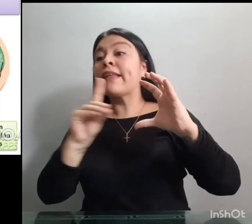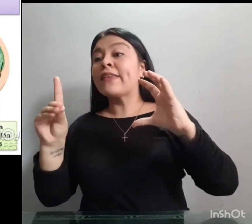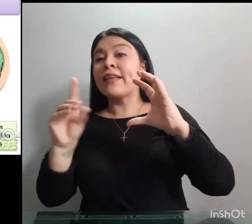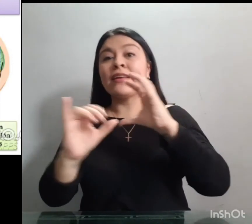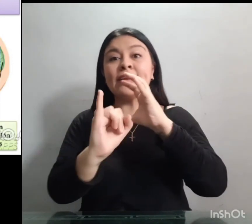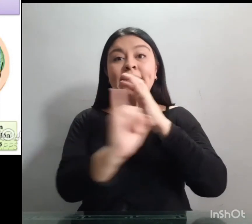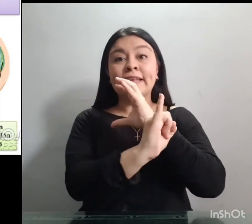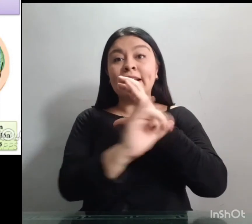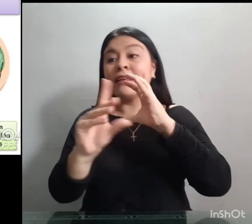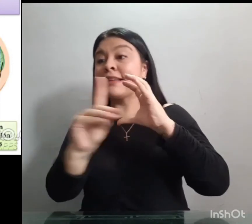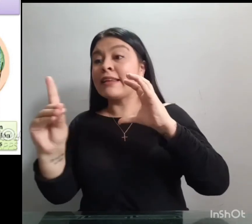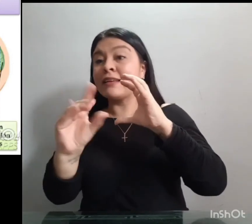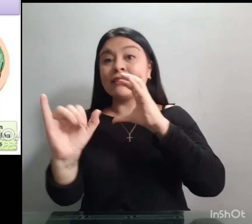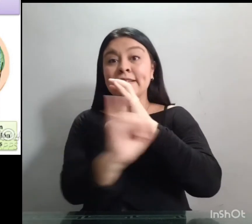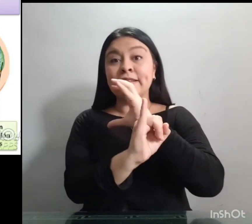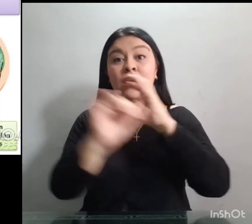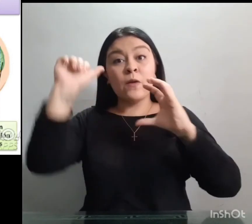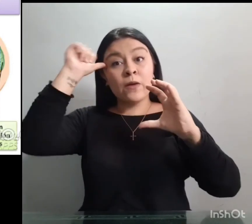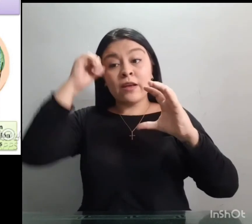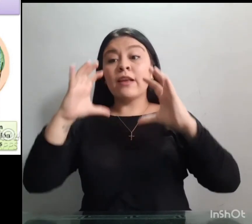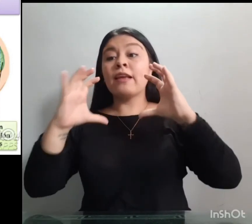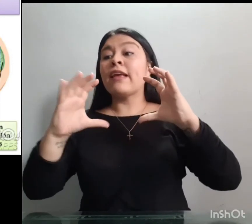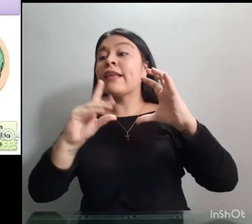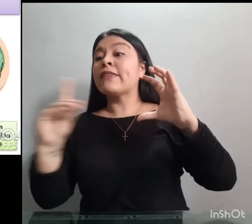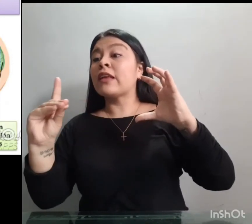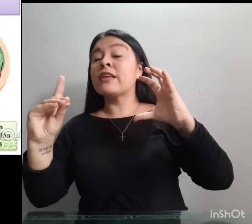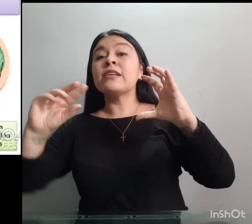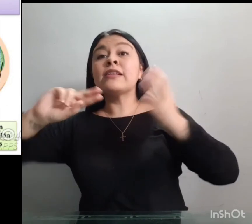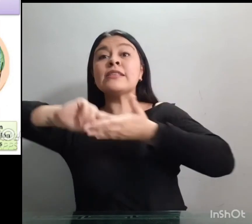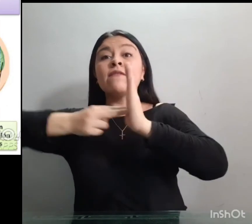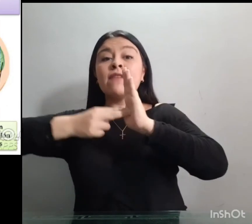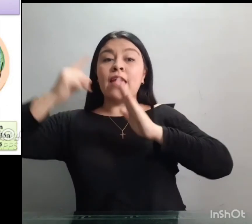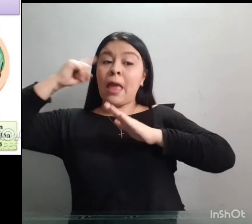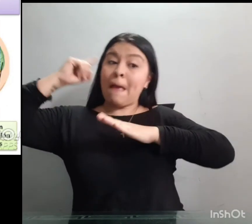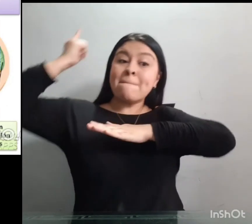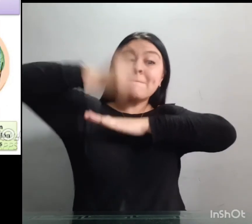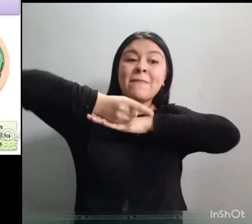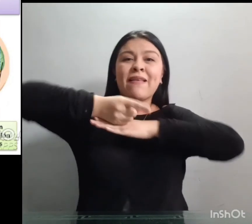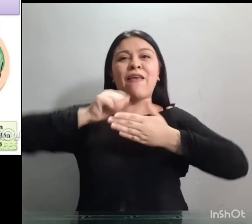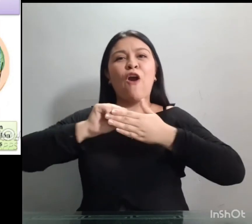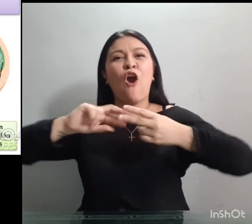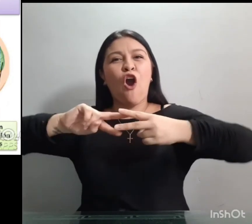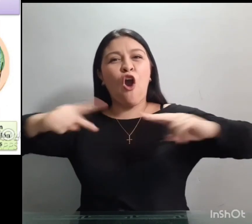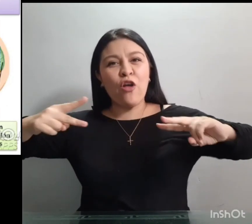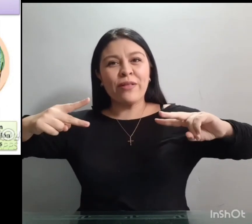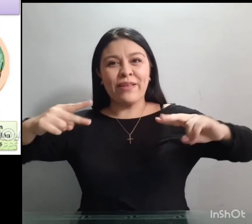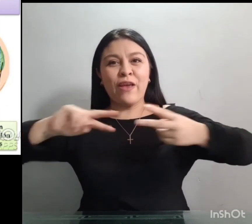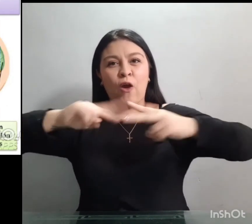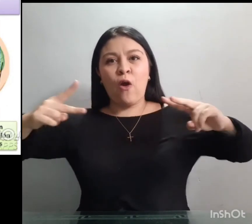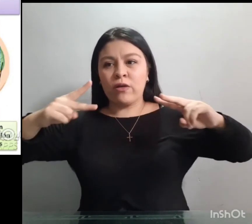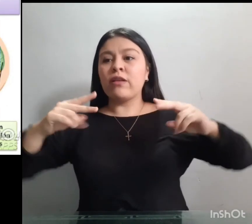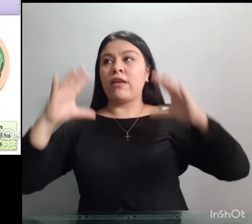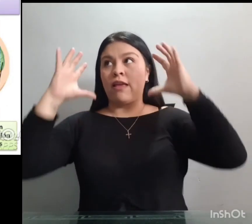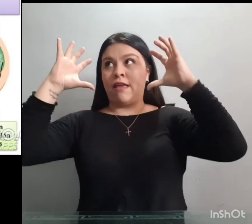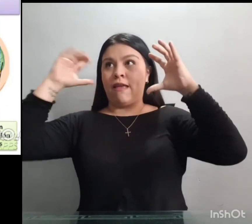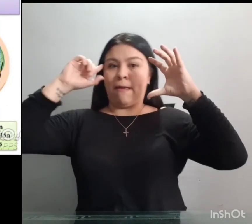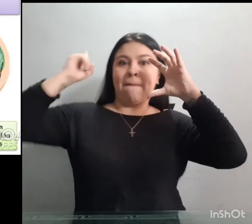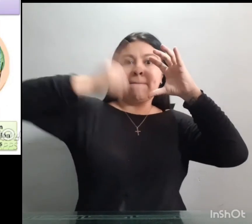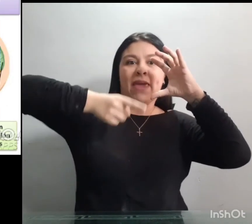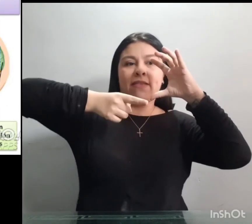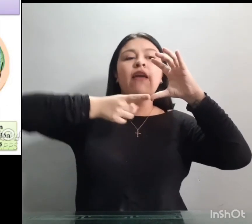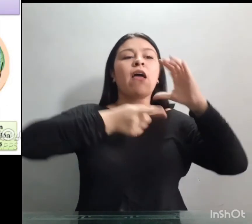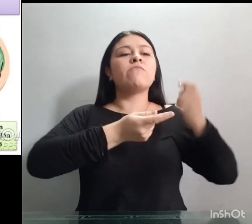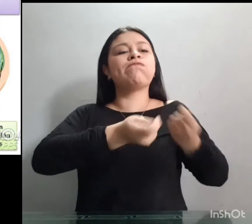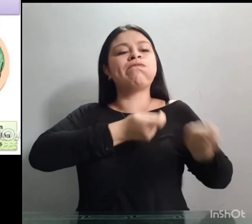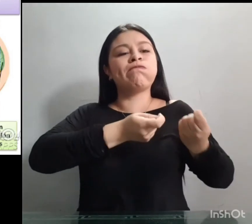derecho controla los movimientos del lado izquierdo de su cuerpo y el hemisferio izquierdo controla